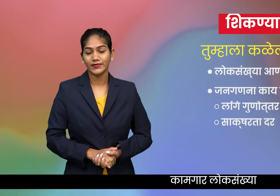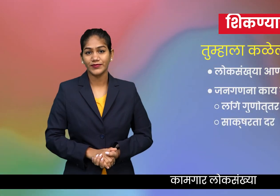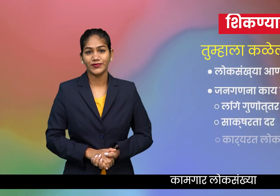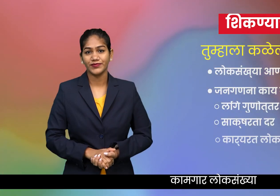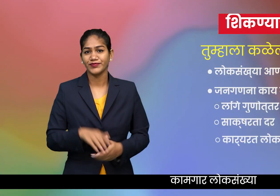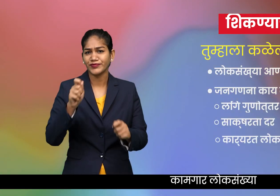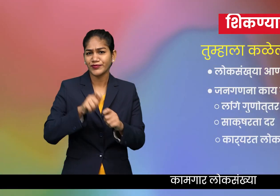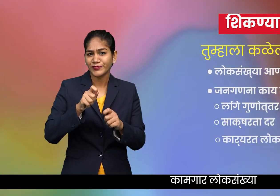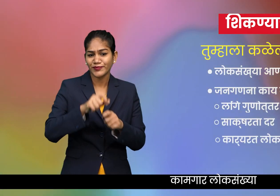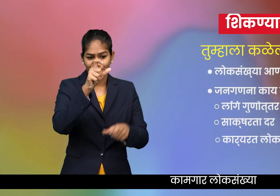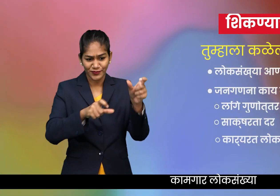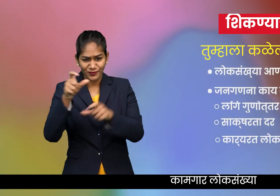कामगार लोकसंख्या.